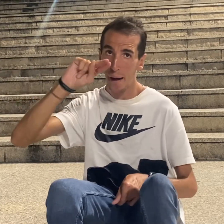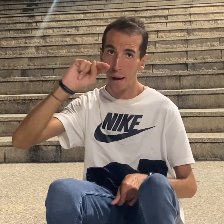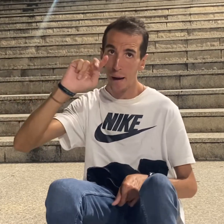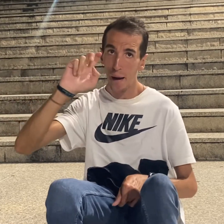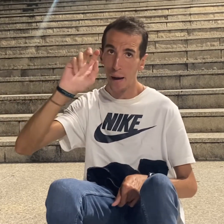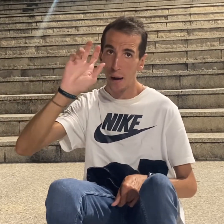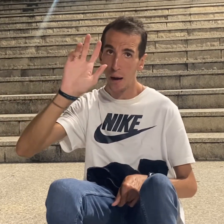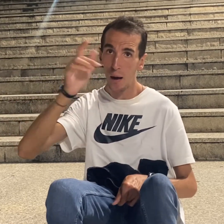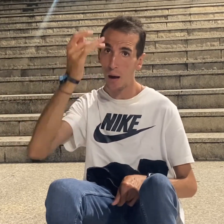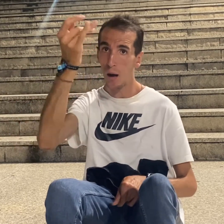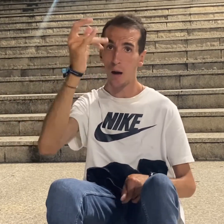respecte